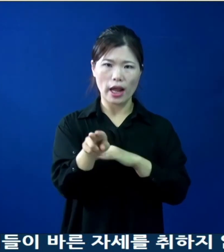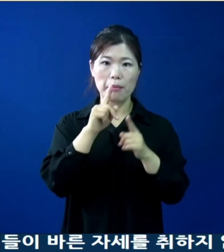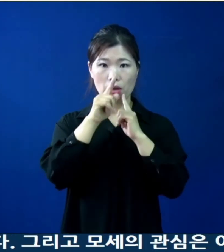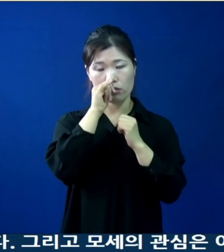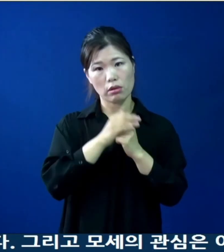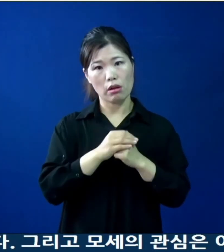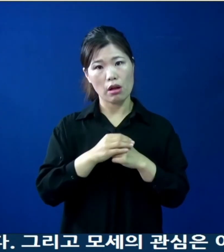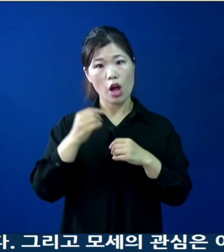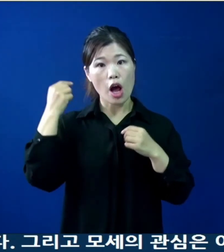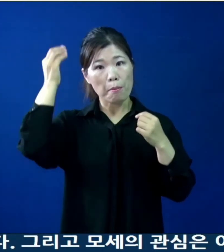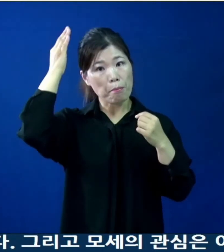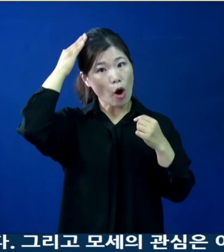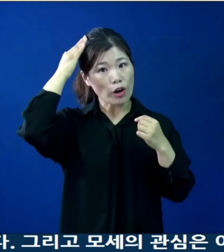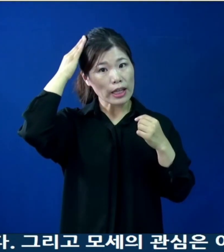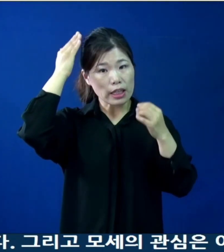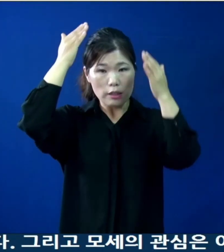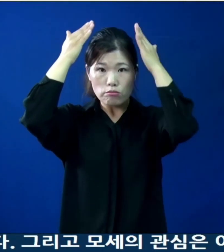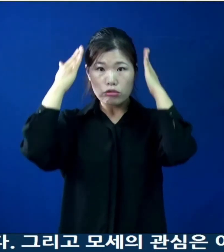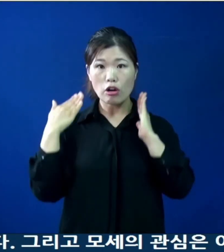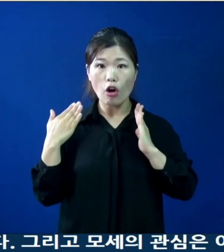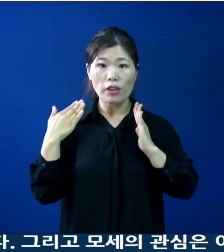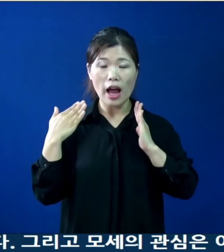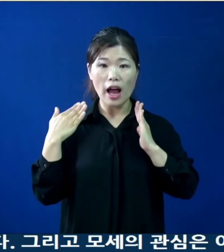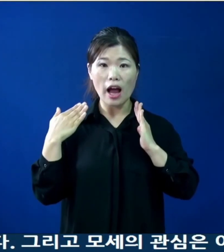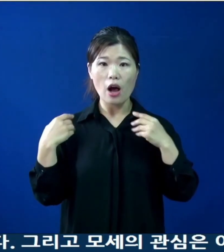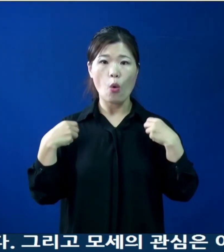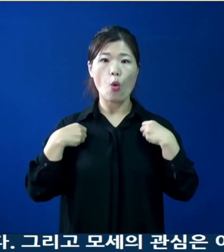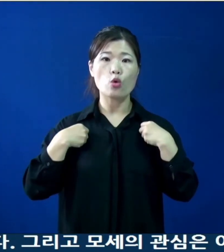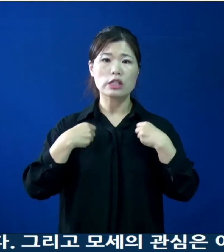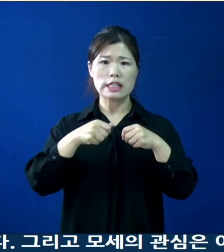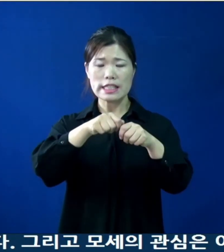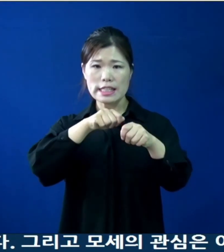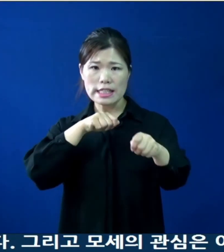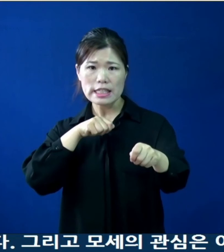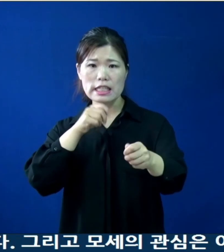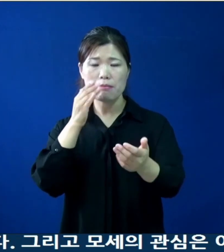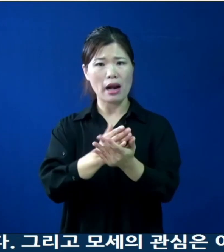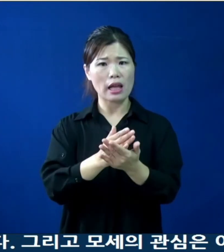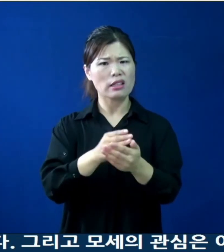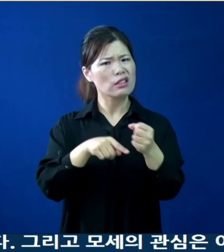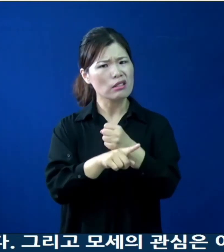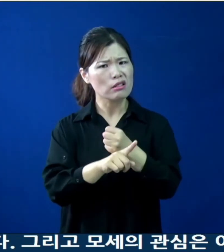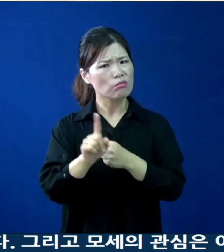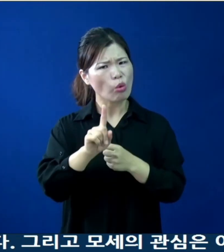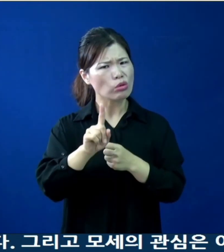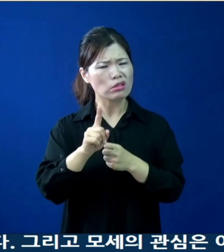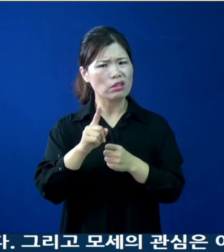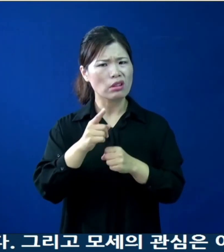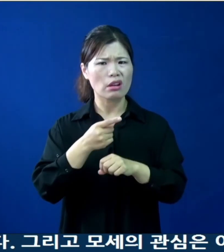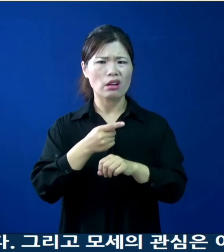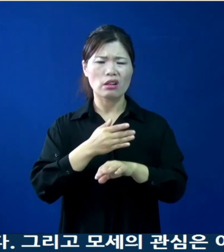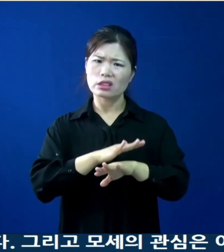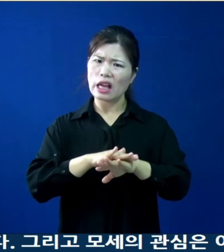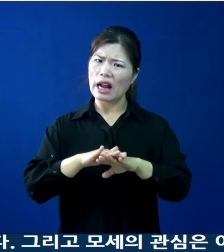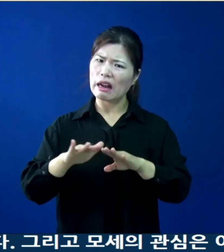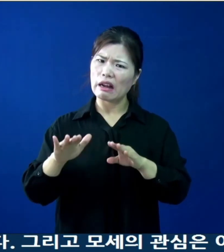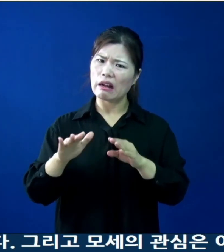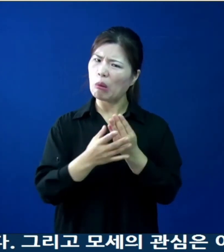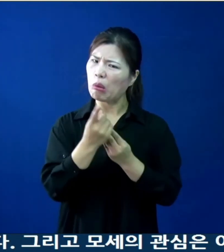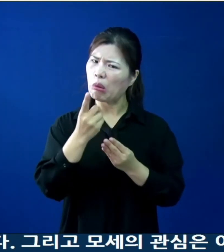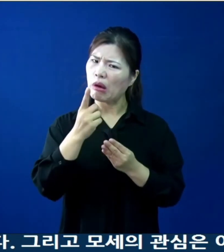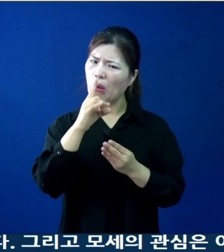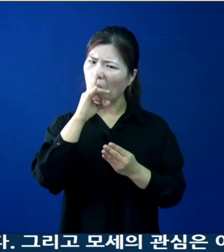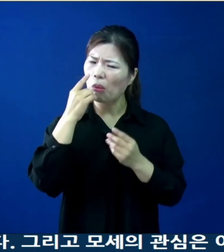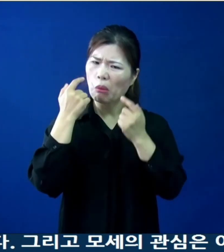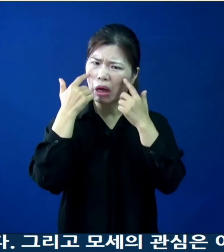풀거나 옷을 찢는다는 것이 무슨 의미인지 학자들 사이에 정확하게 일치하지 않습니다. 그런데 대부분 이것은 하나님에